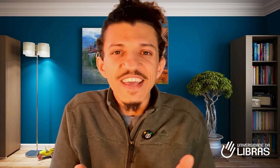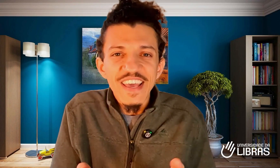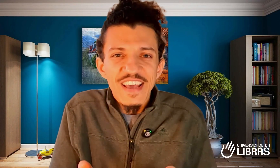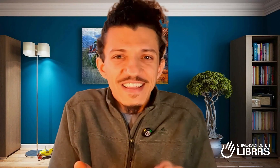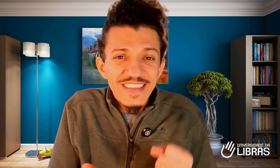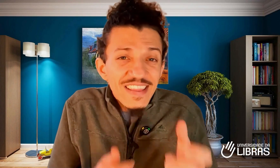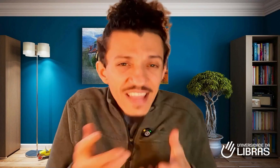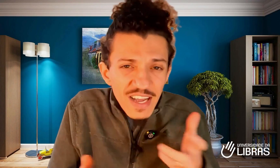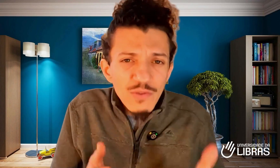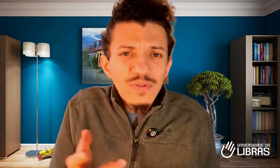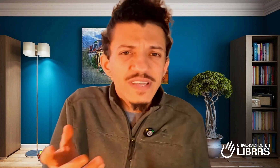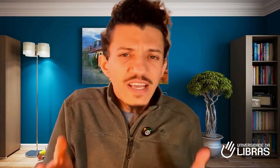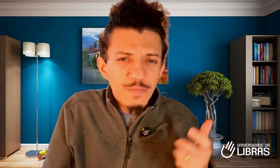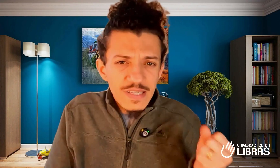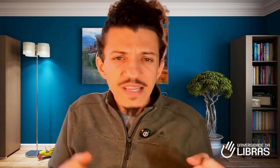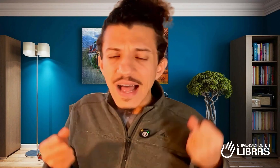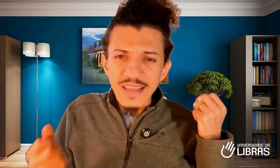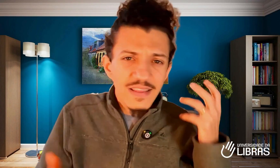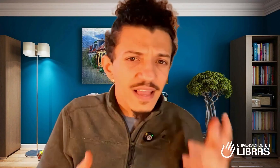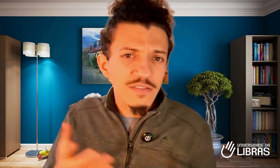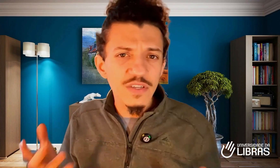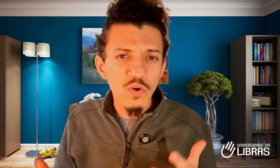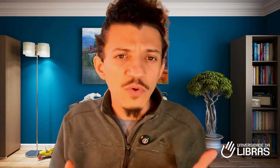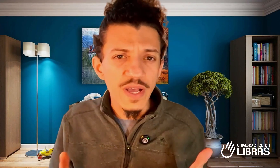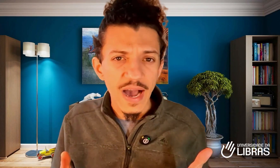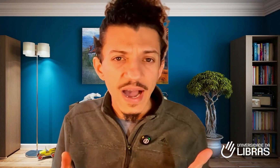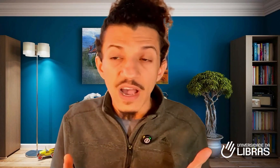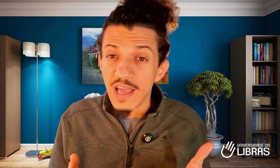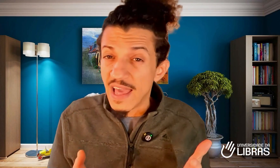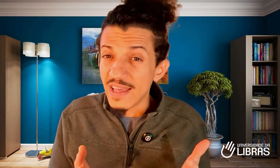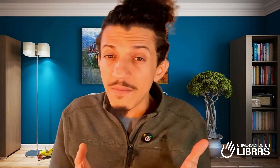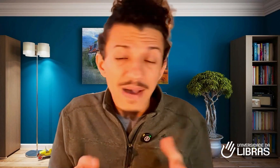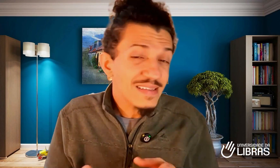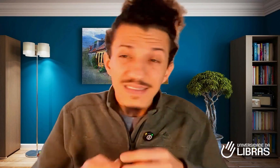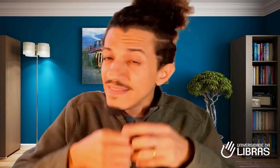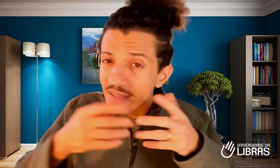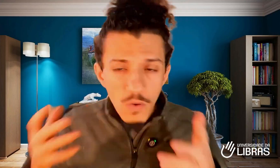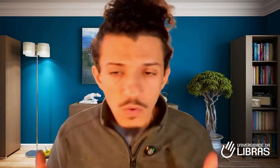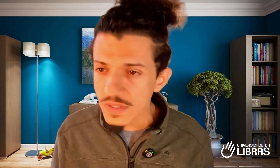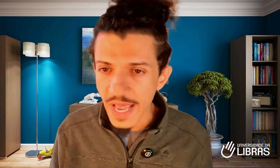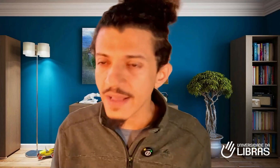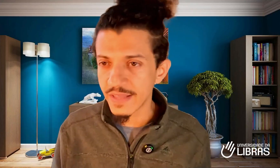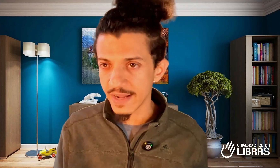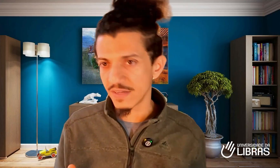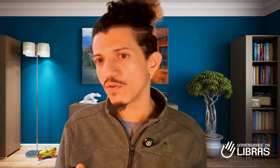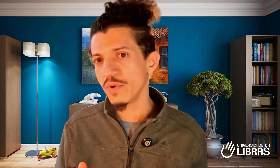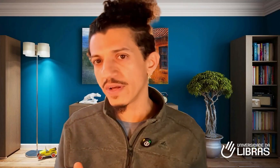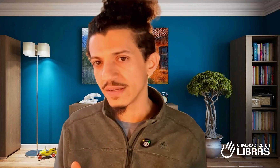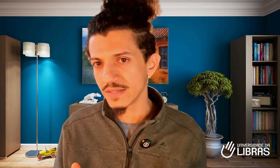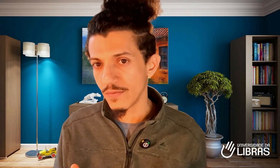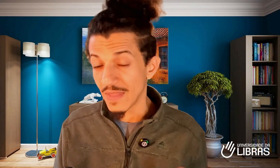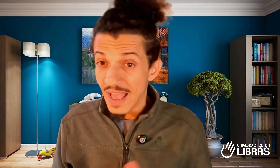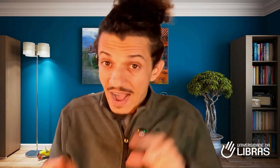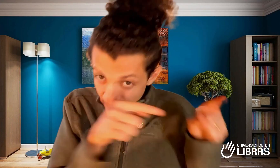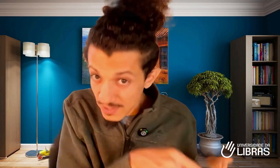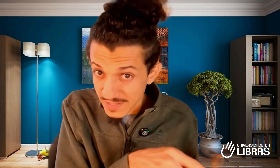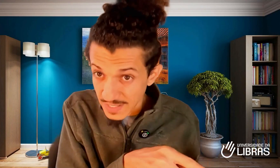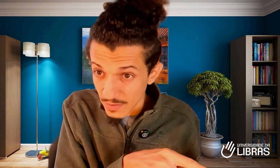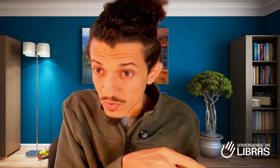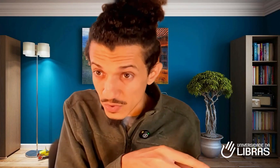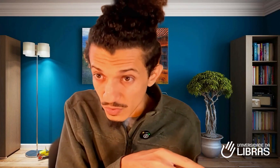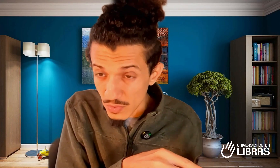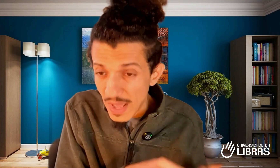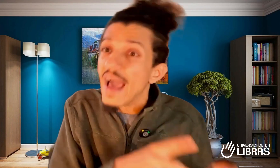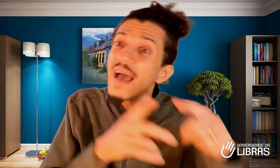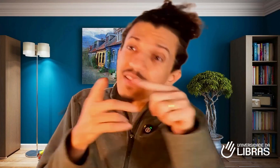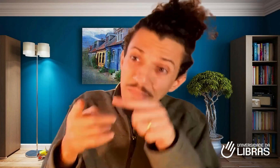chega aí tentando se expressar, tentando se comunicar, mas não consegue ter essa comunicação. A frustração